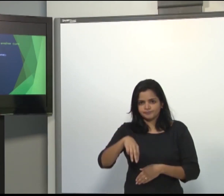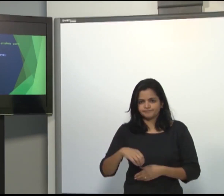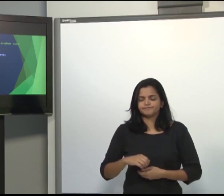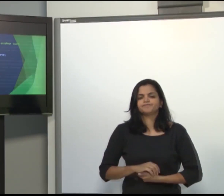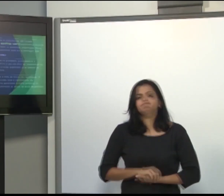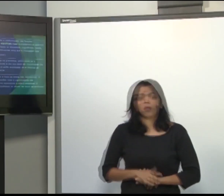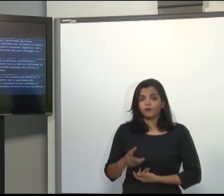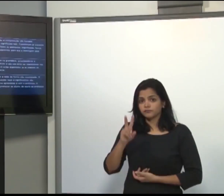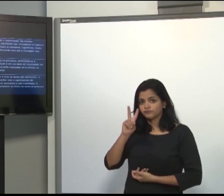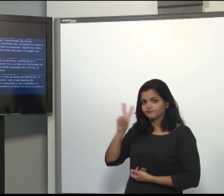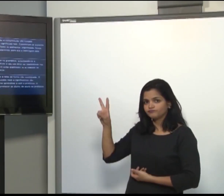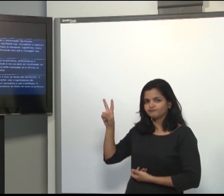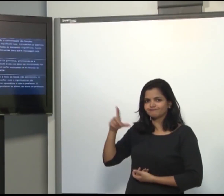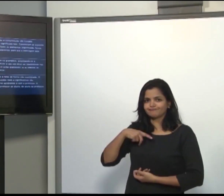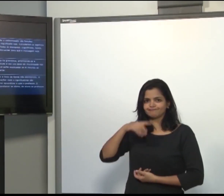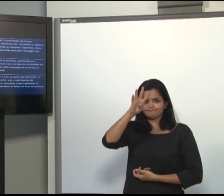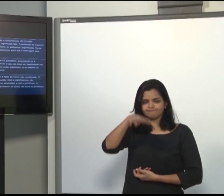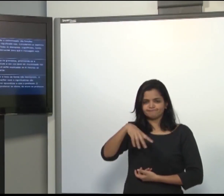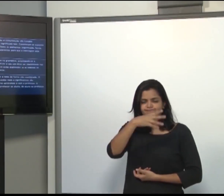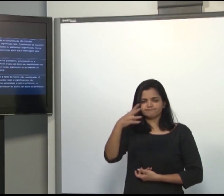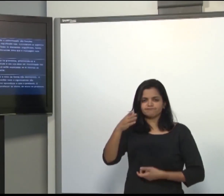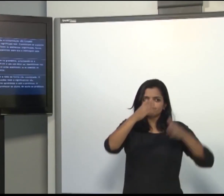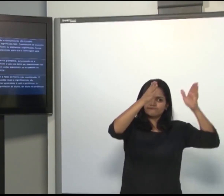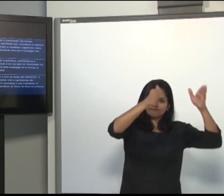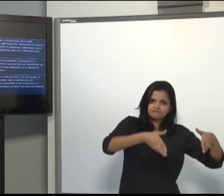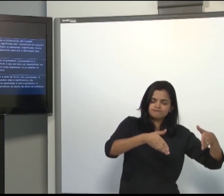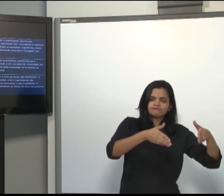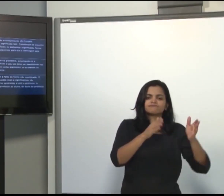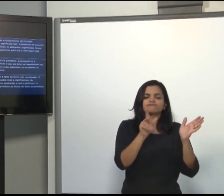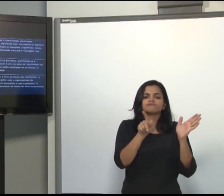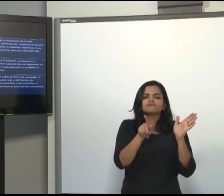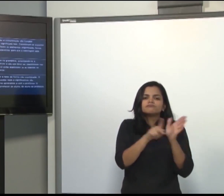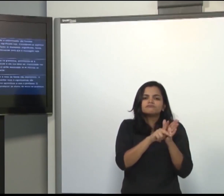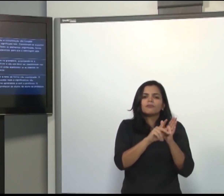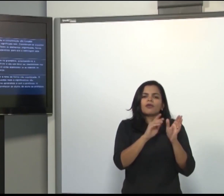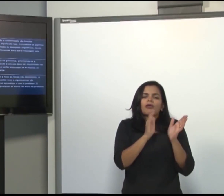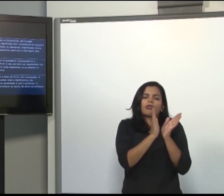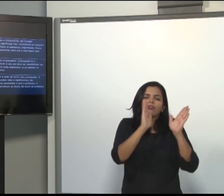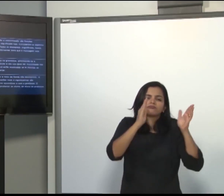Qual abordagem? Vejam aqui este quadro.